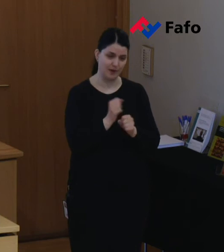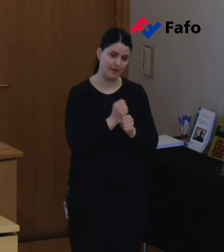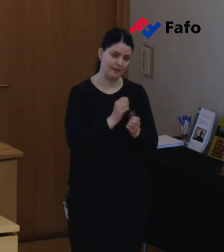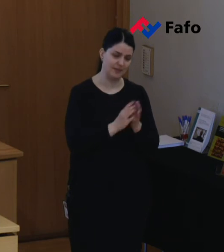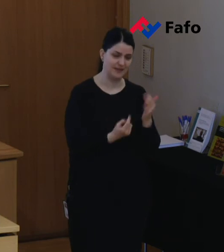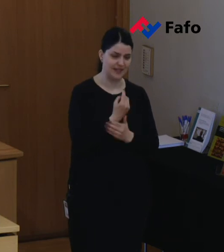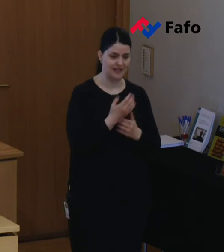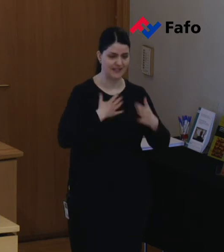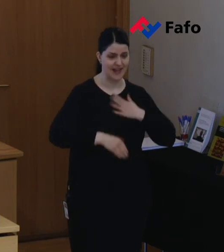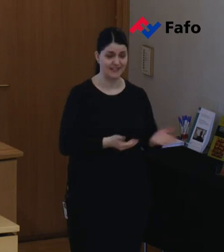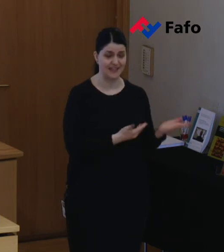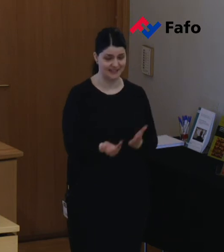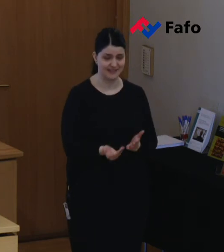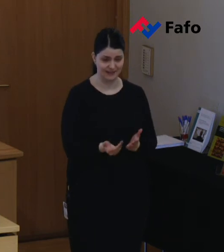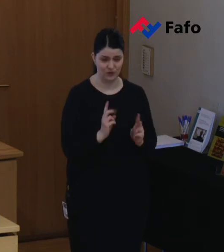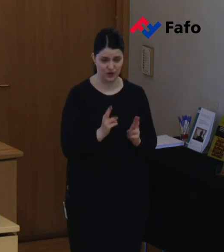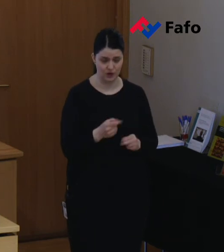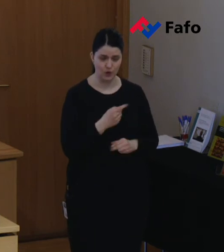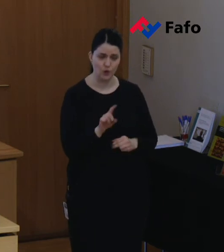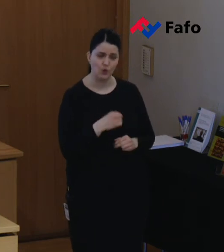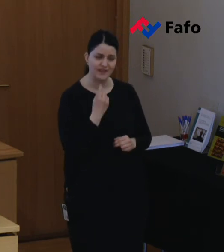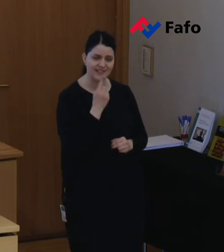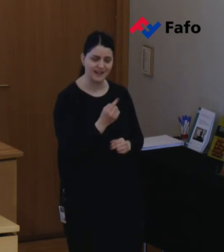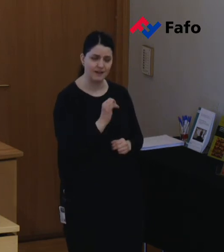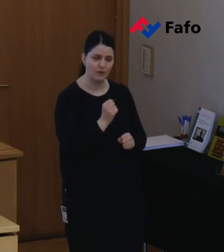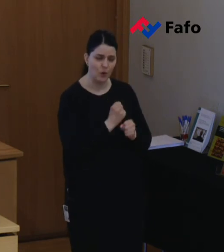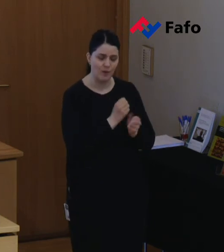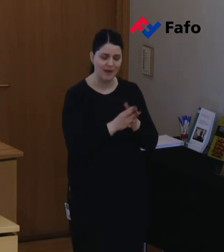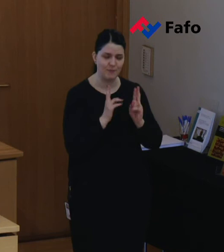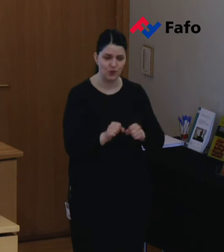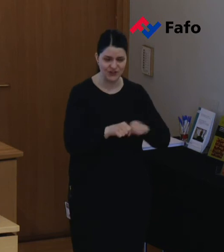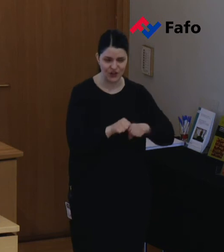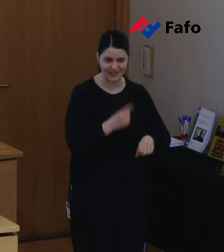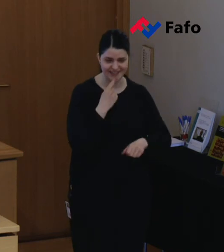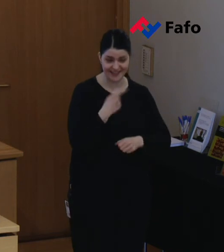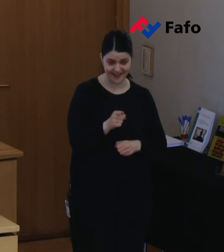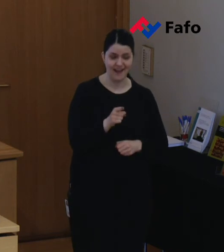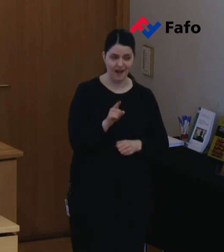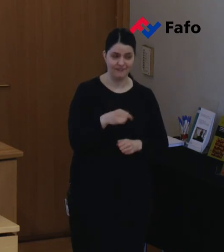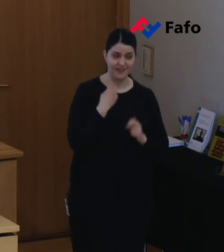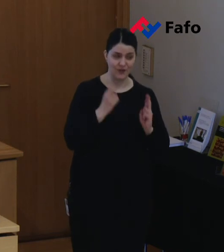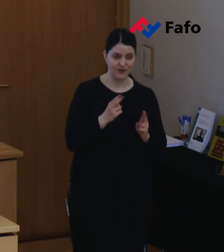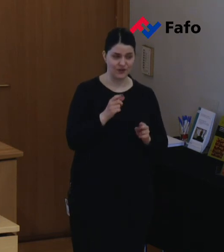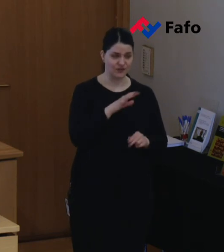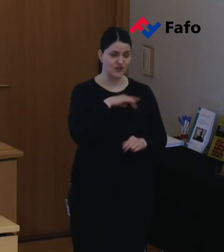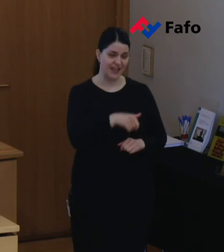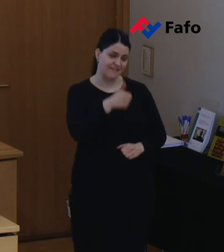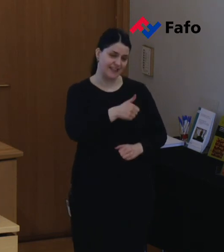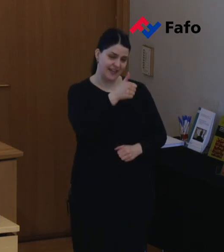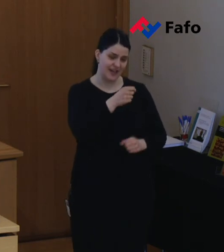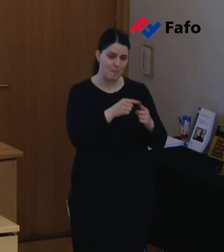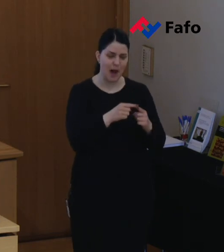med andre. De fleste vil jo si at vi jo jobber med brukerstyring, og vi jo synes at det er viktig. Men at vi